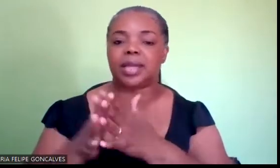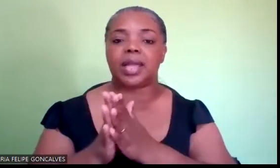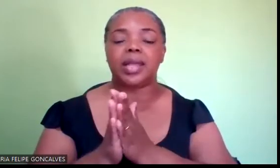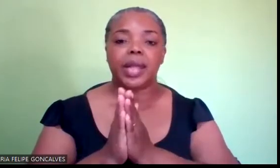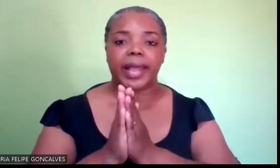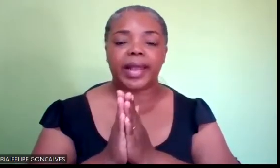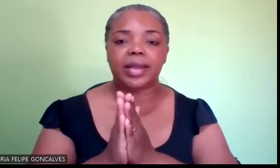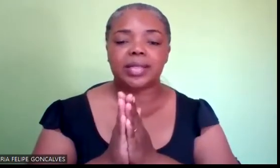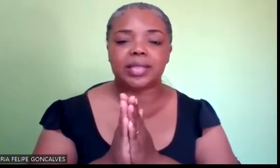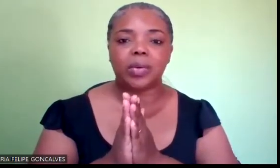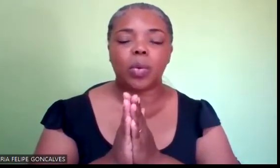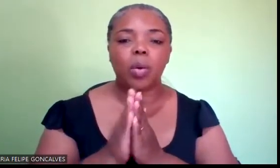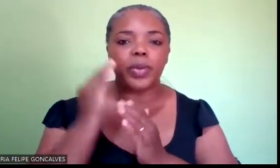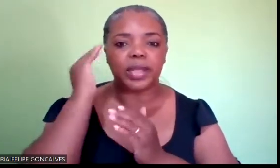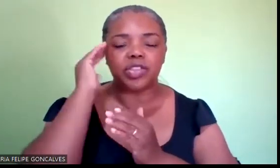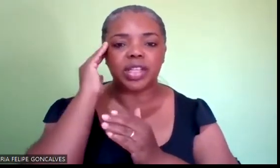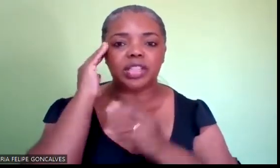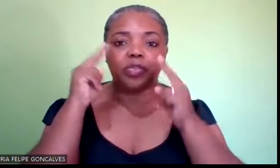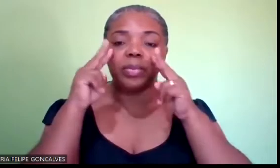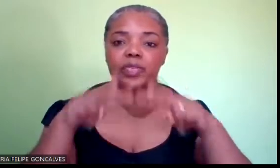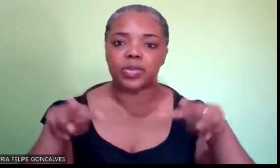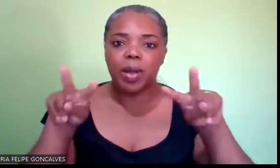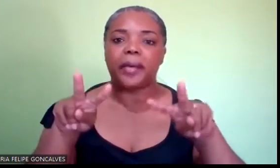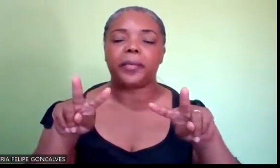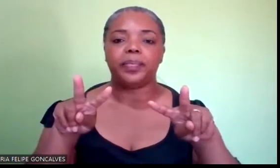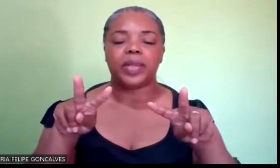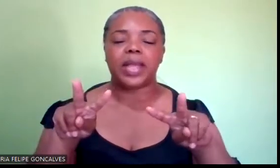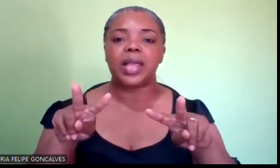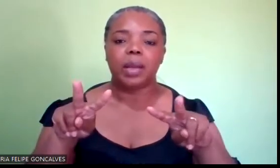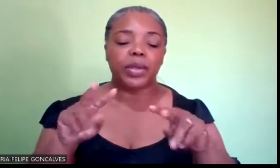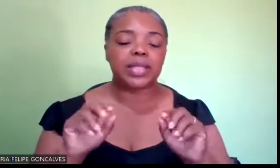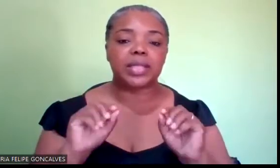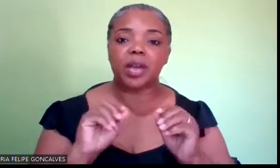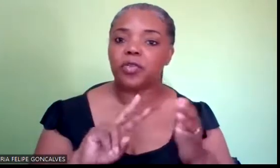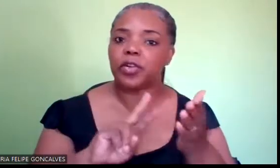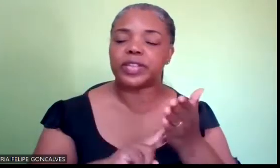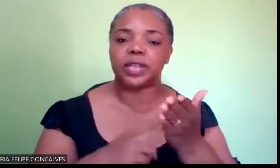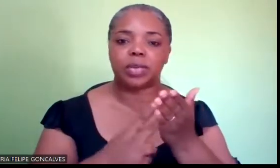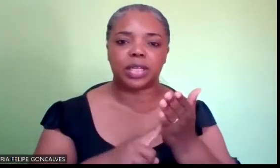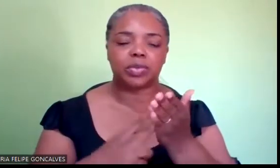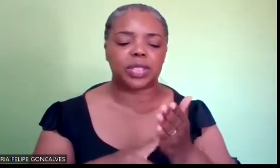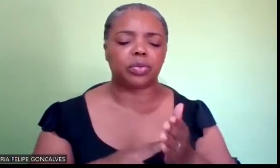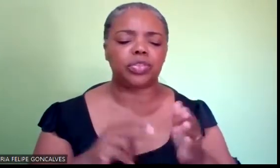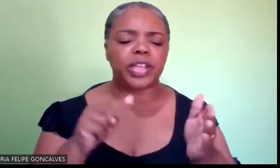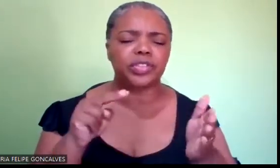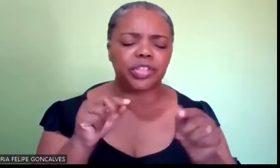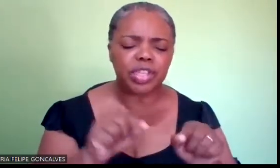né, elas são compreendidas de forma visual, né? Porque se eu for fazer uma tradução do jeitinho que